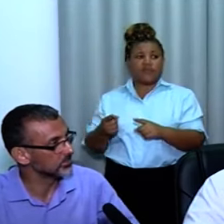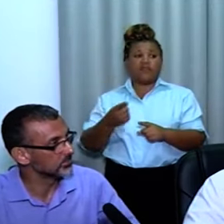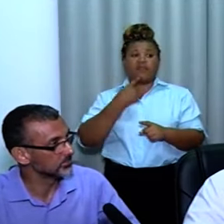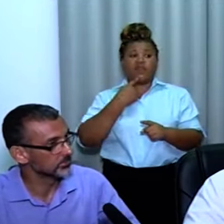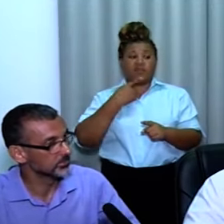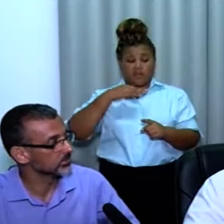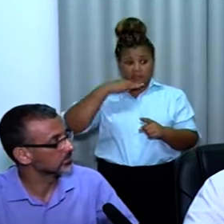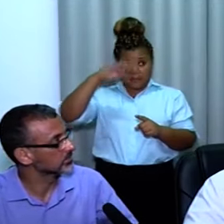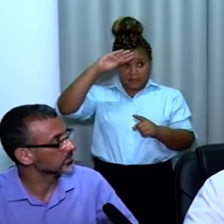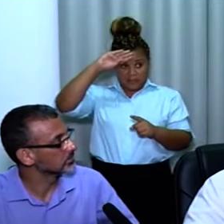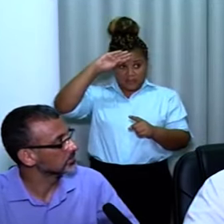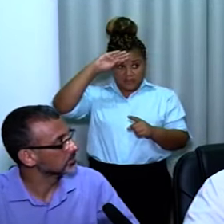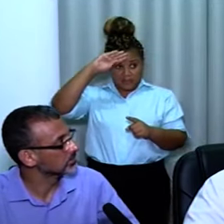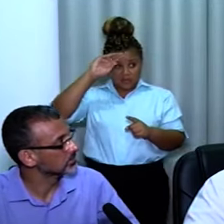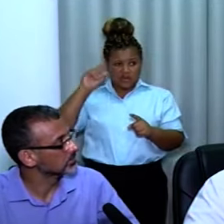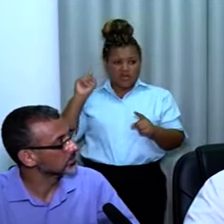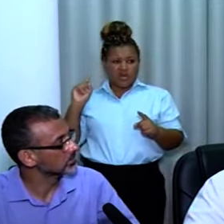facilités.